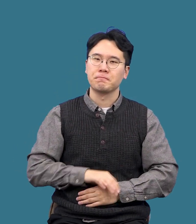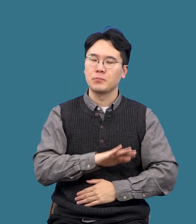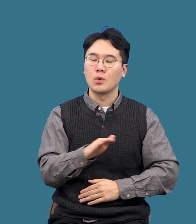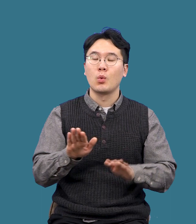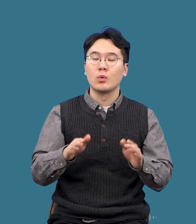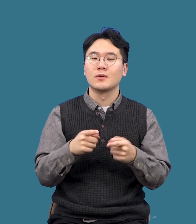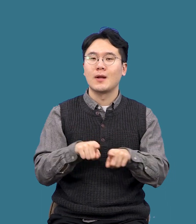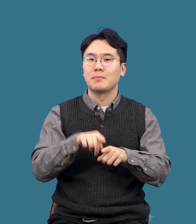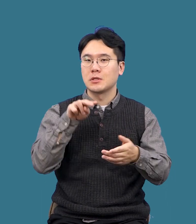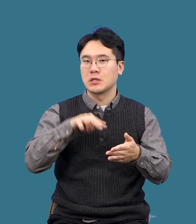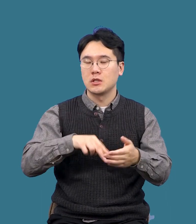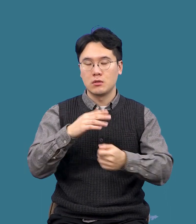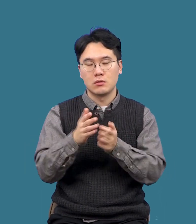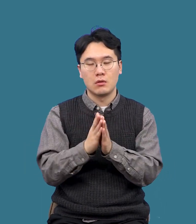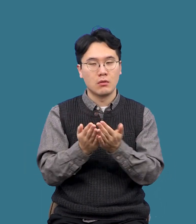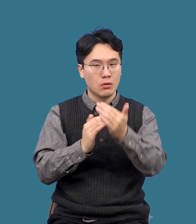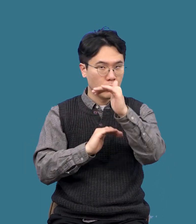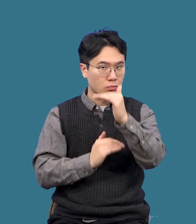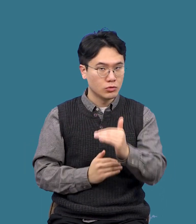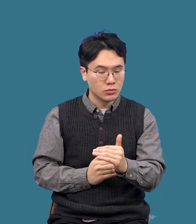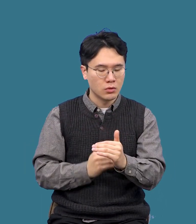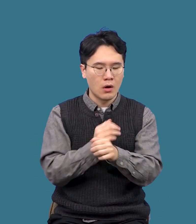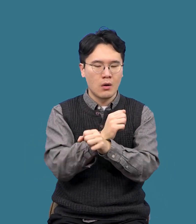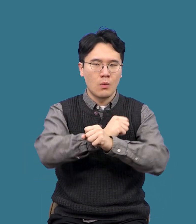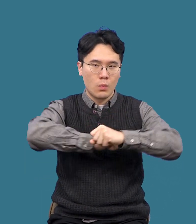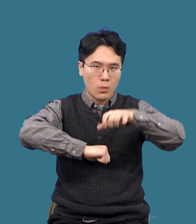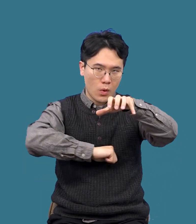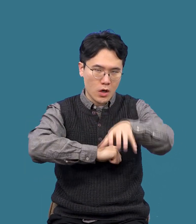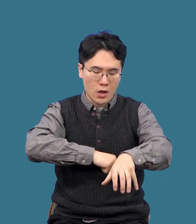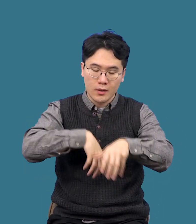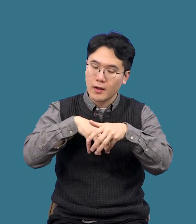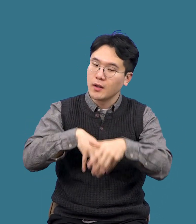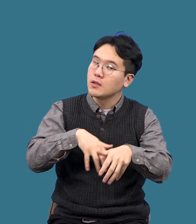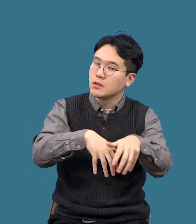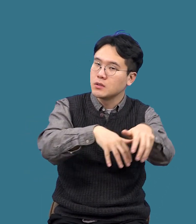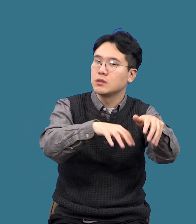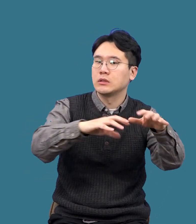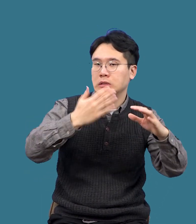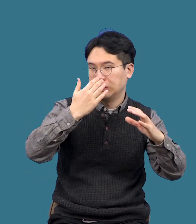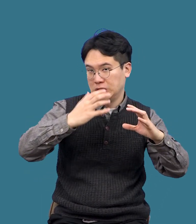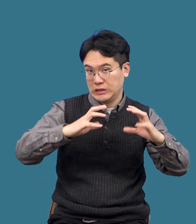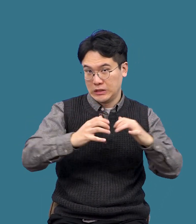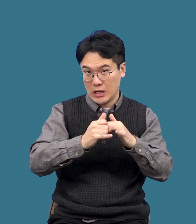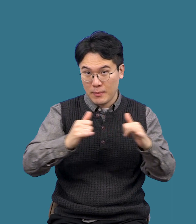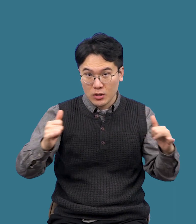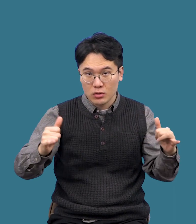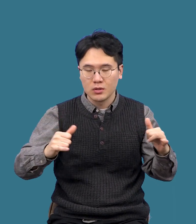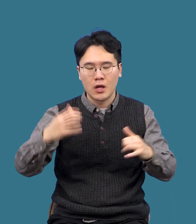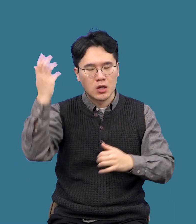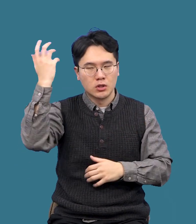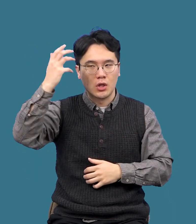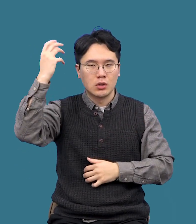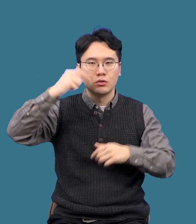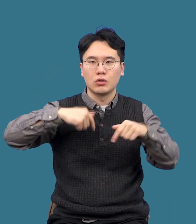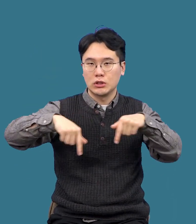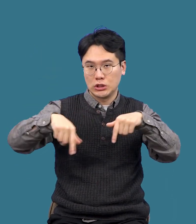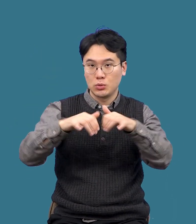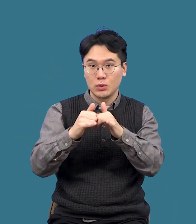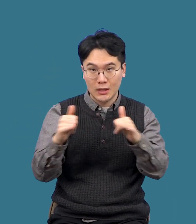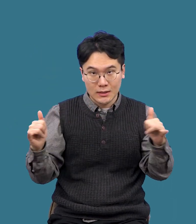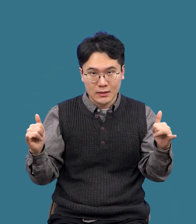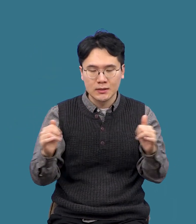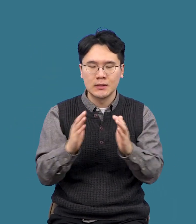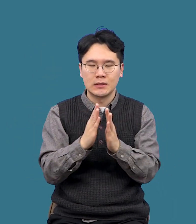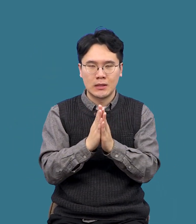성경 본문은 광야를 행진하게 될 이스라엘 백성들의 영적 지도자들인